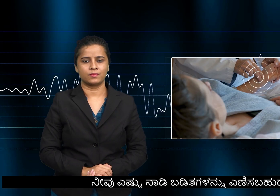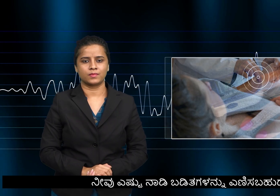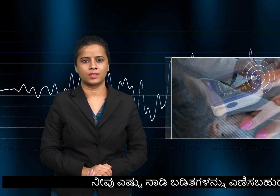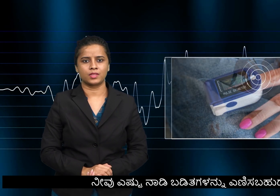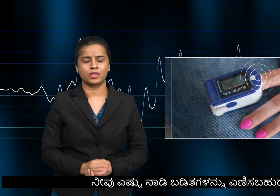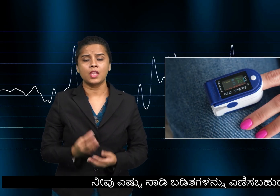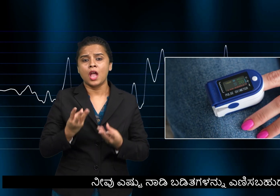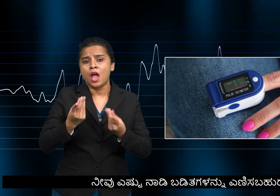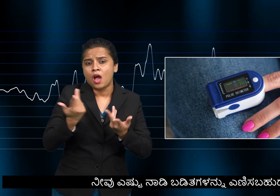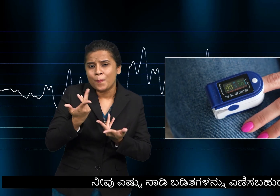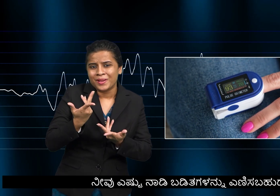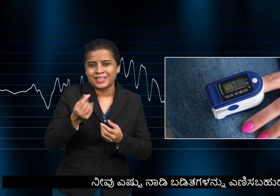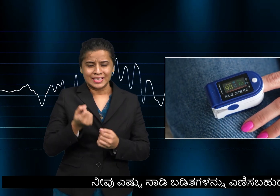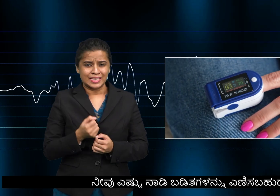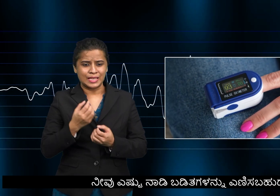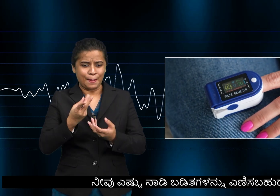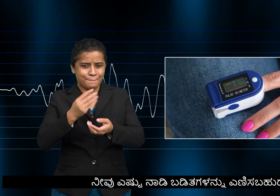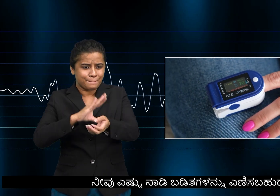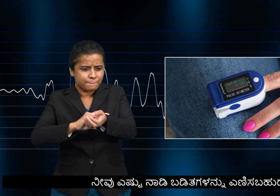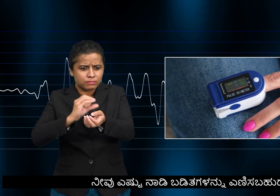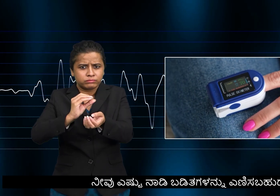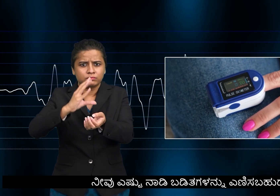ನೀವು ಎಷ್ಟು ನಾಡಿ ಬಡಿತಗಳನ್ನು ಎಣಿಸಬಹುದು?